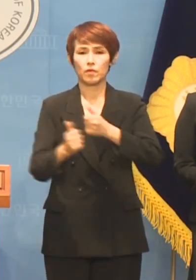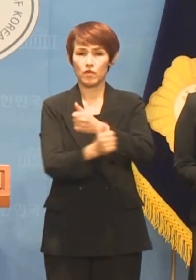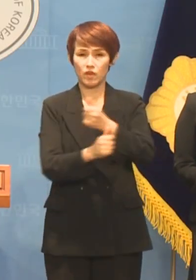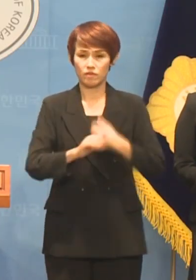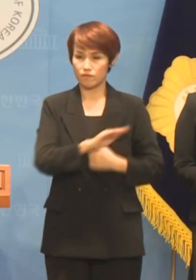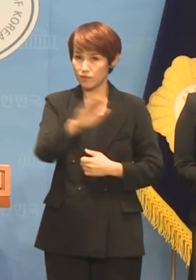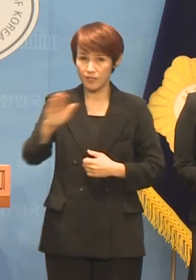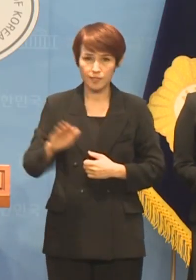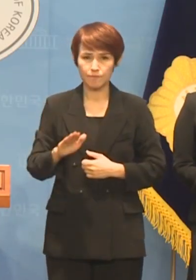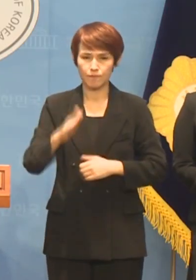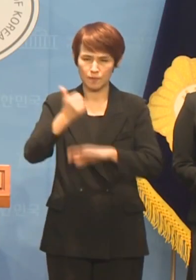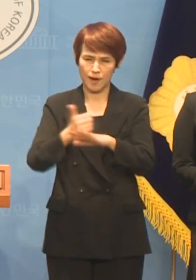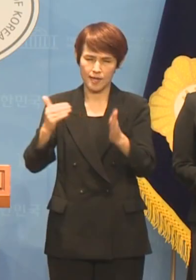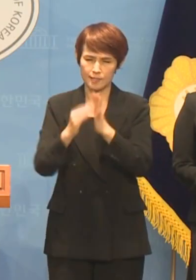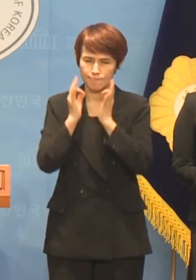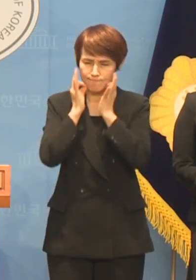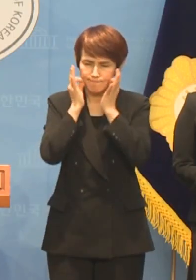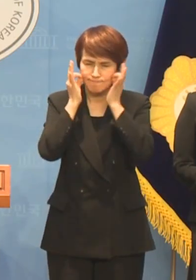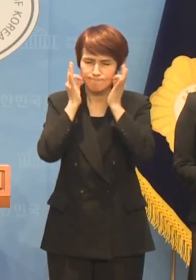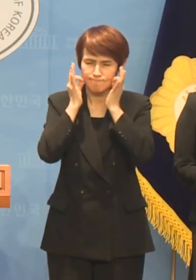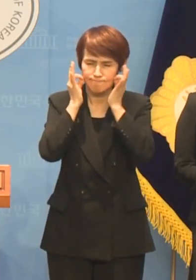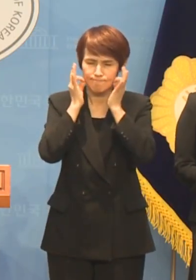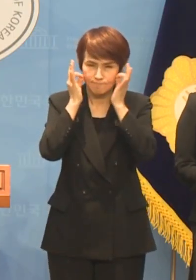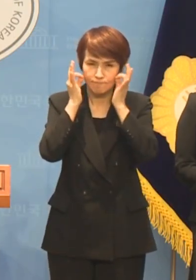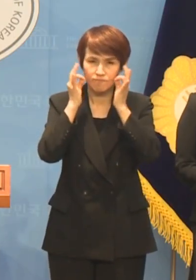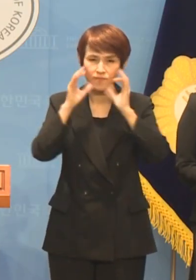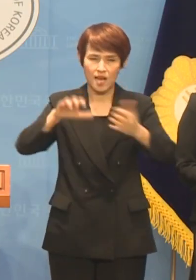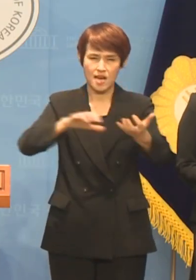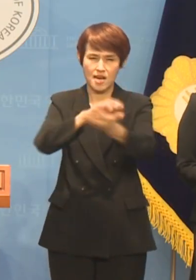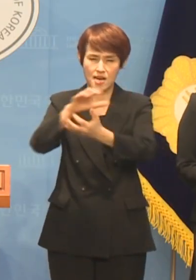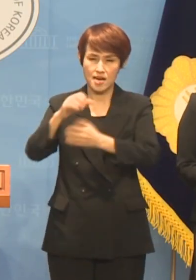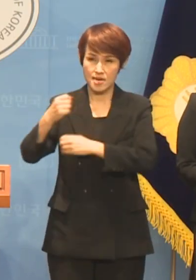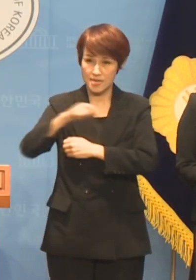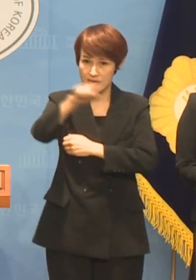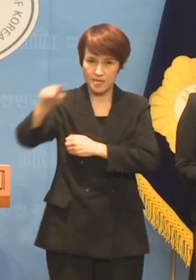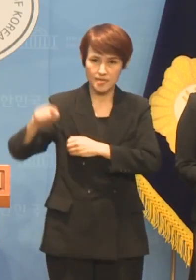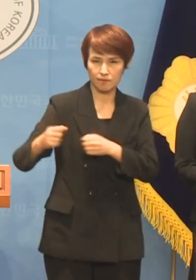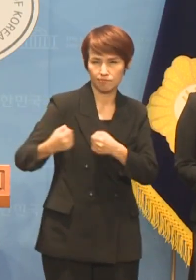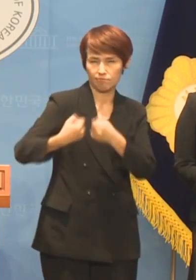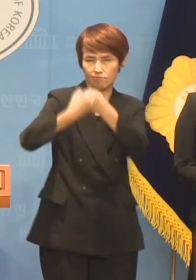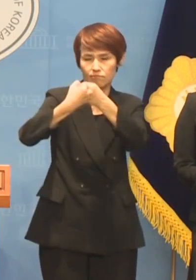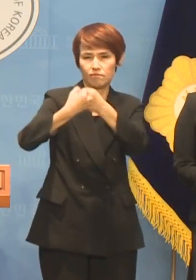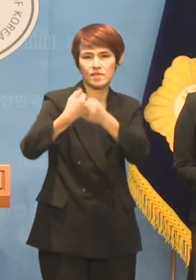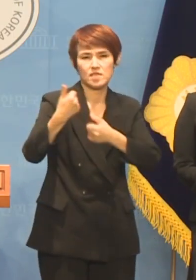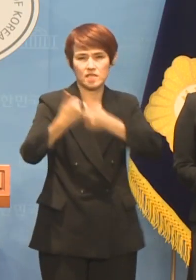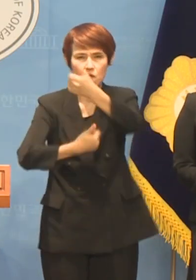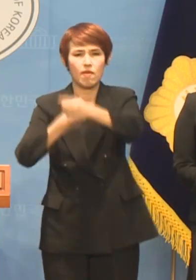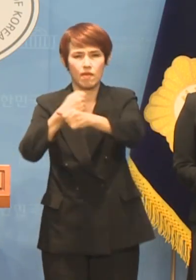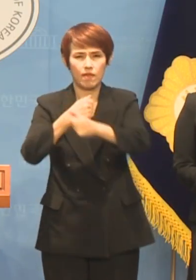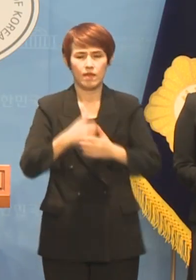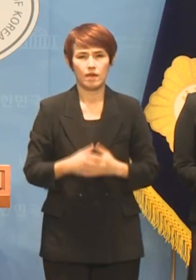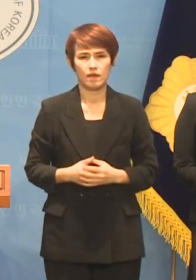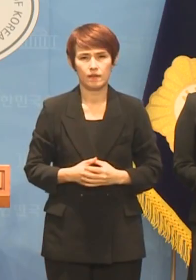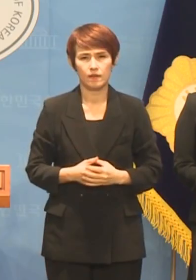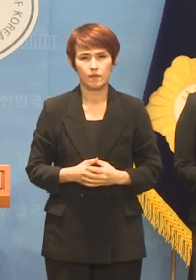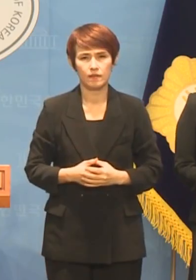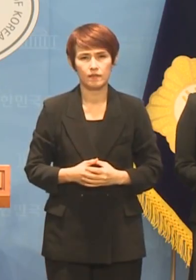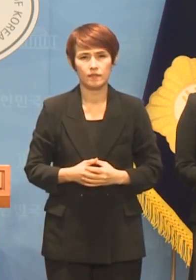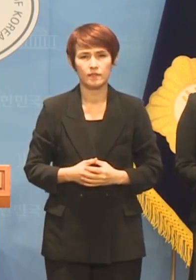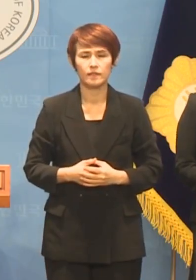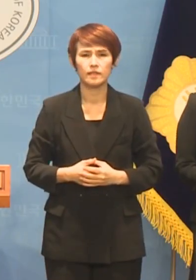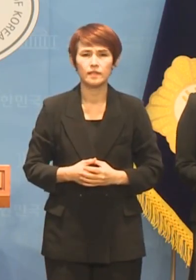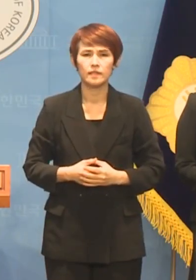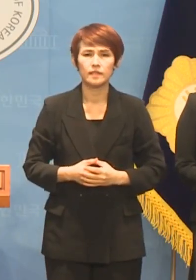국방위원들은 끝까지 최선을 다해 내란 세력과 싸워 이기겠습니다. 거듭